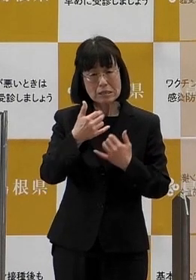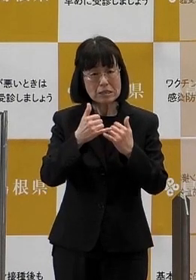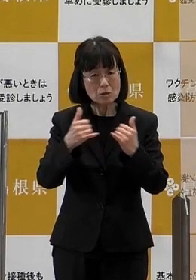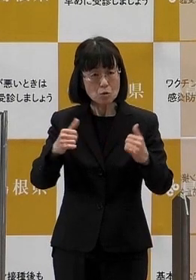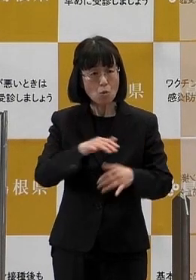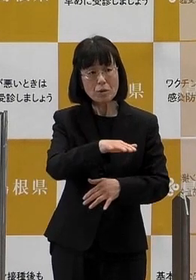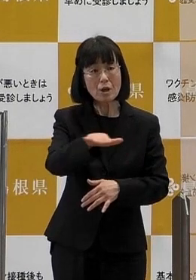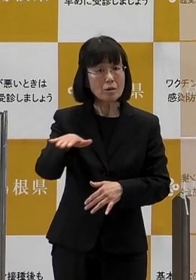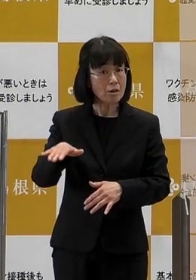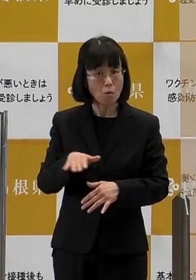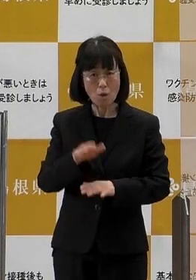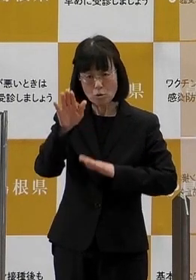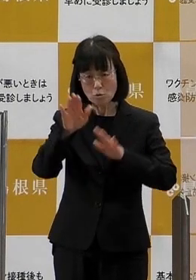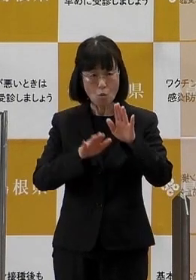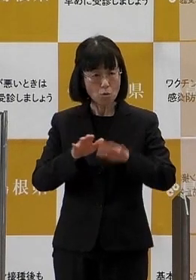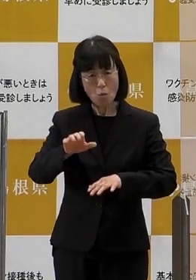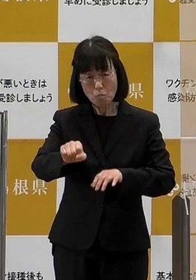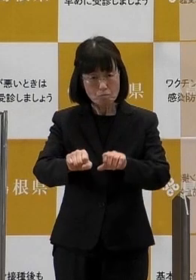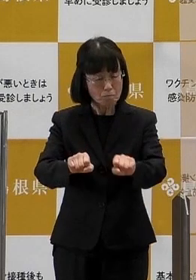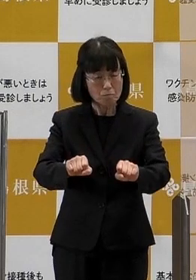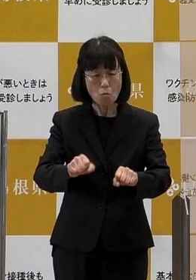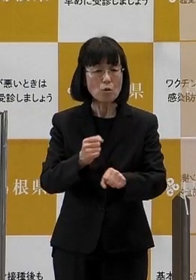を把握することすらできないので、